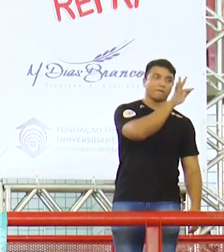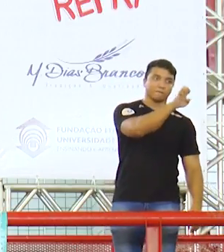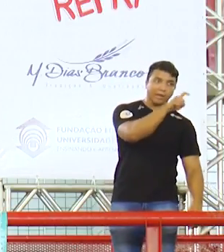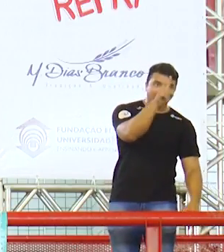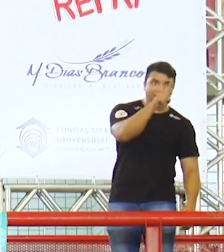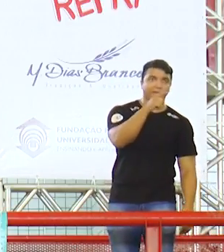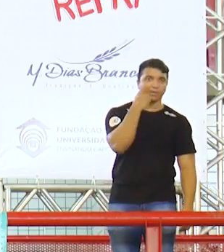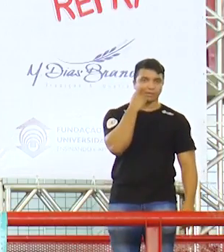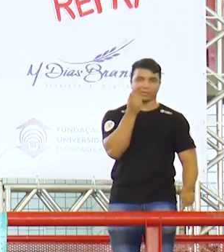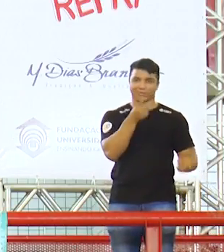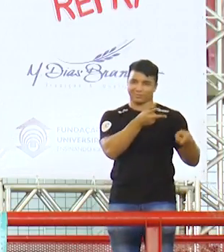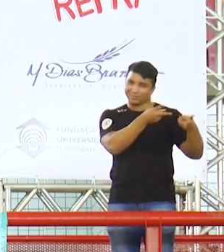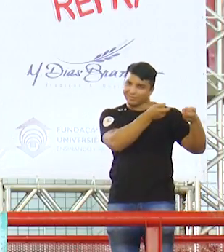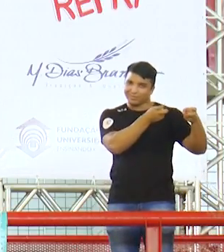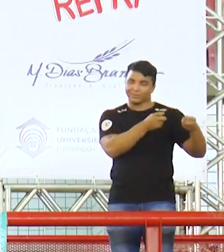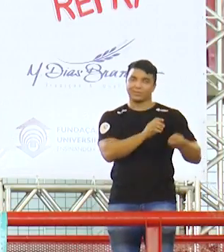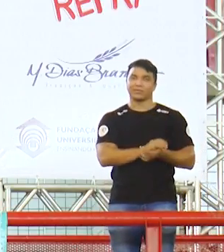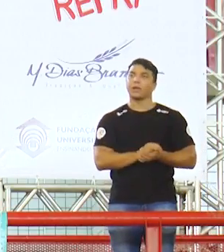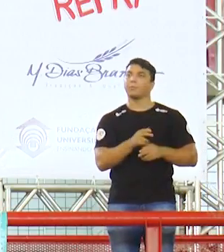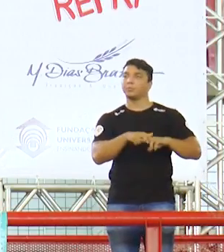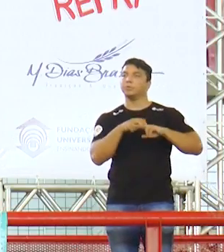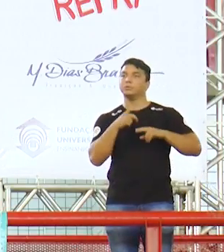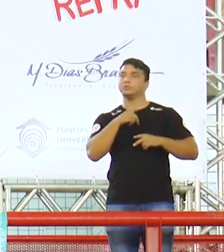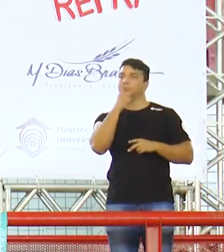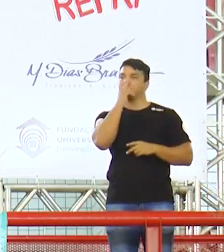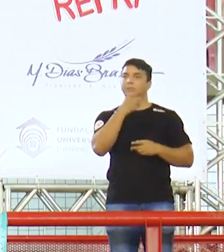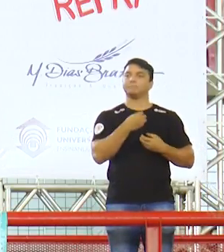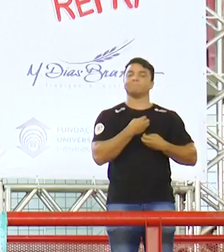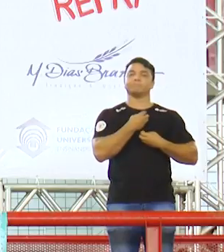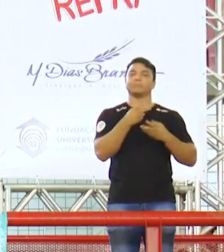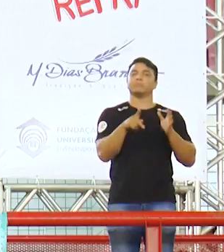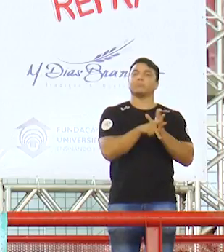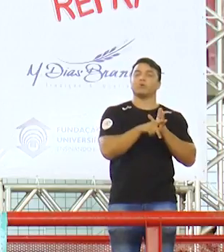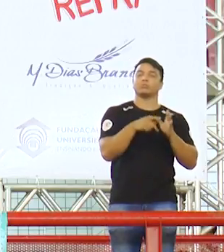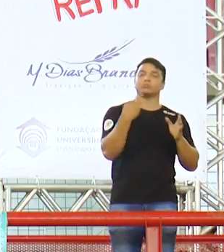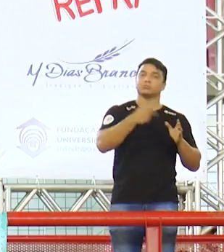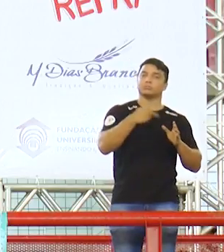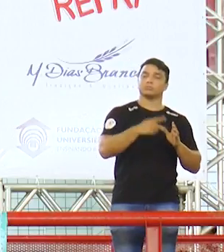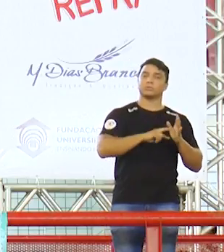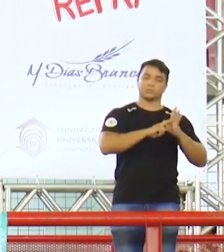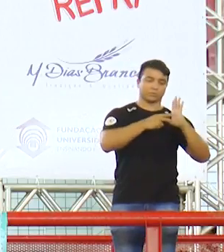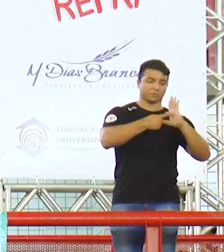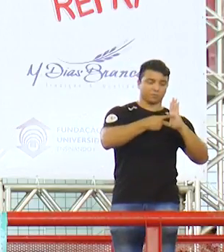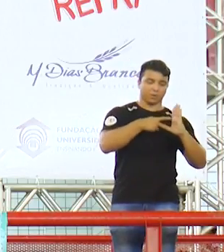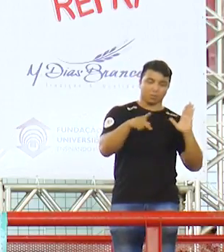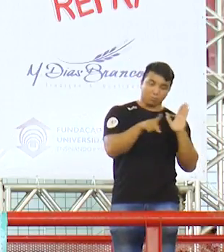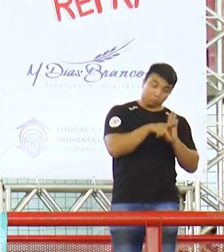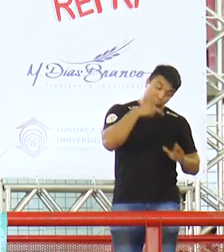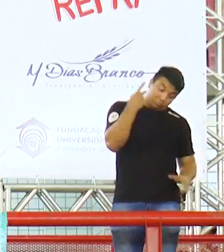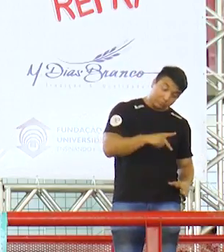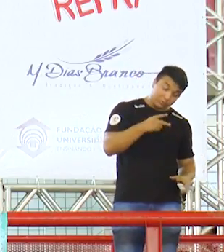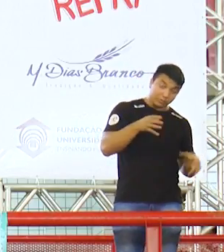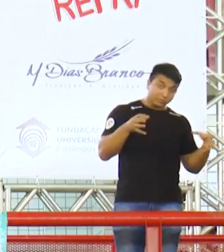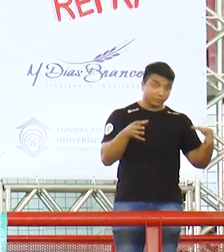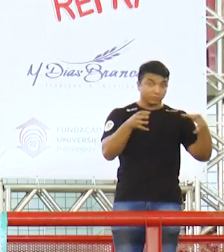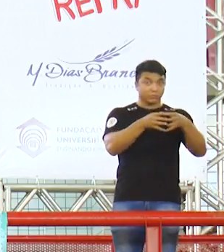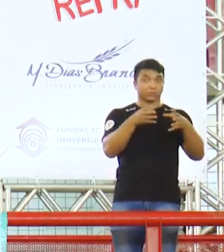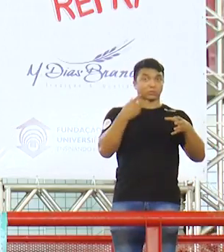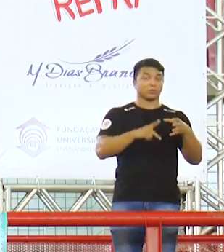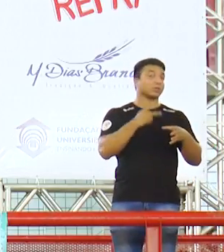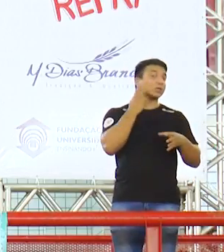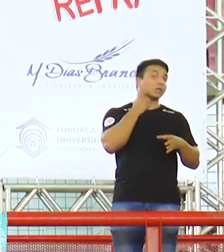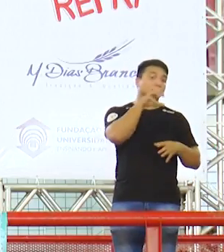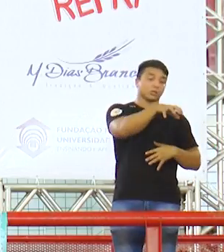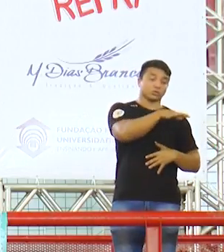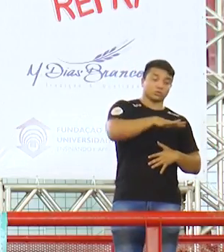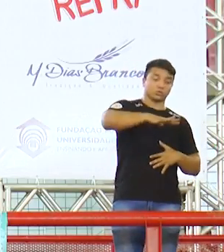fé. Então nós temos expressões que adquirem sentidos que são muito bem compreendidos na nossa